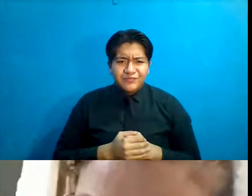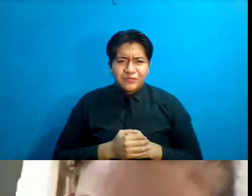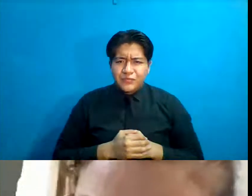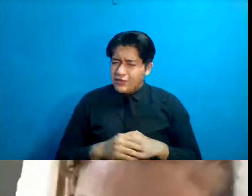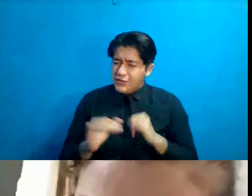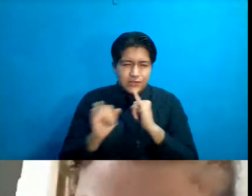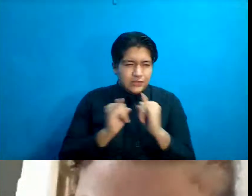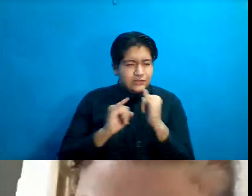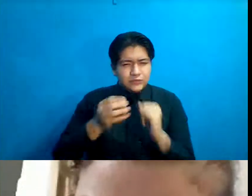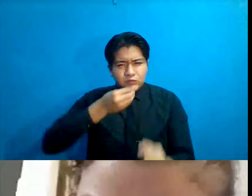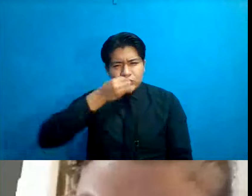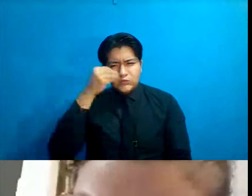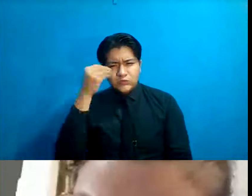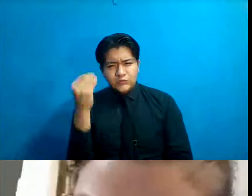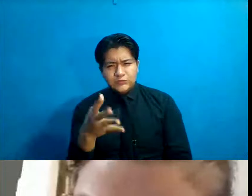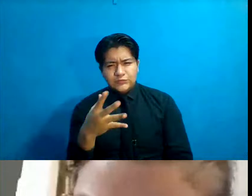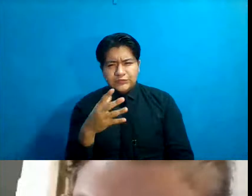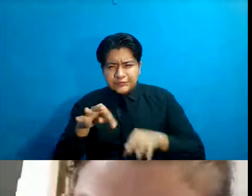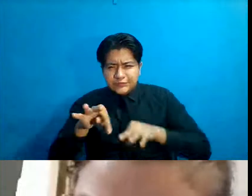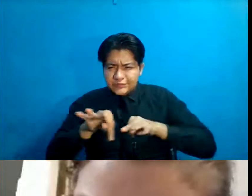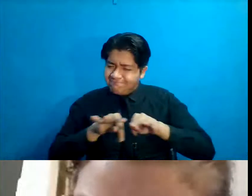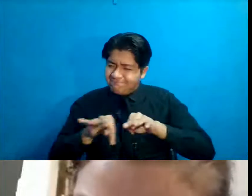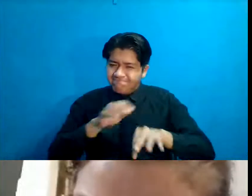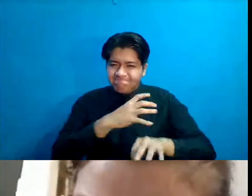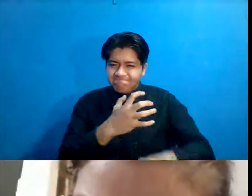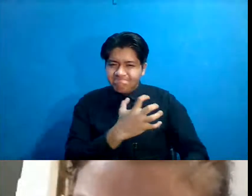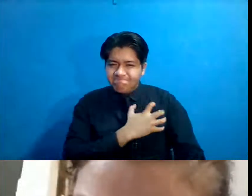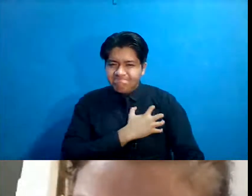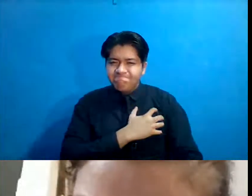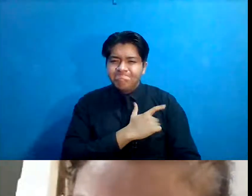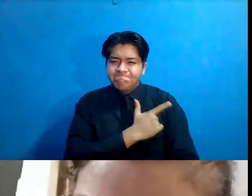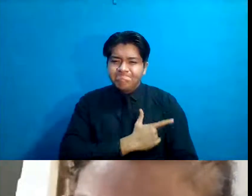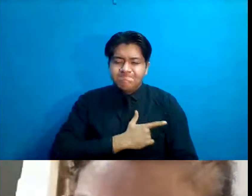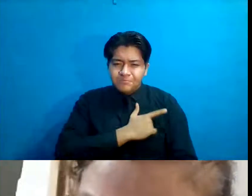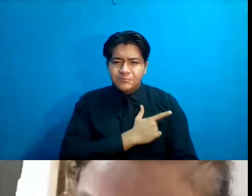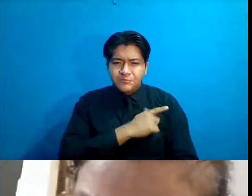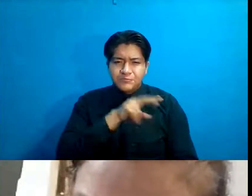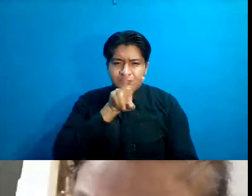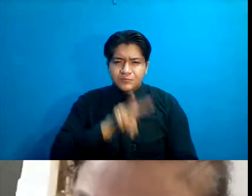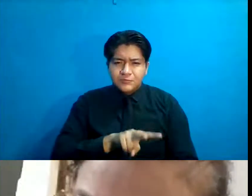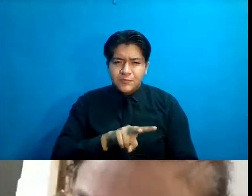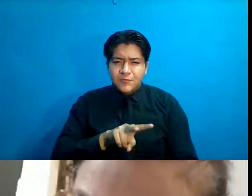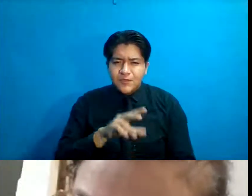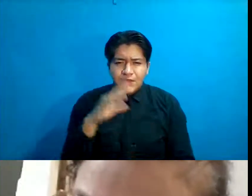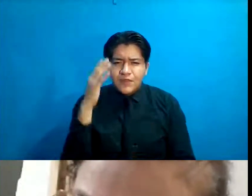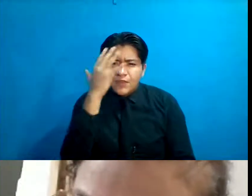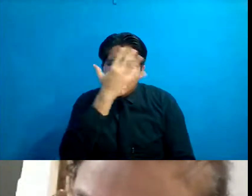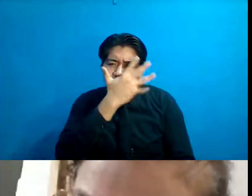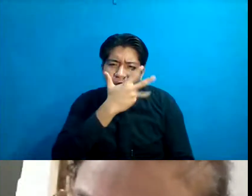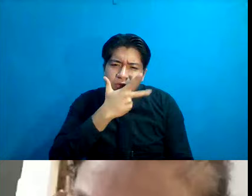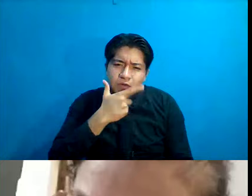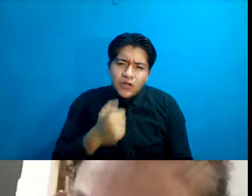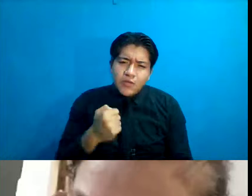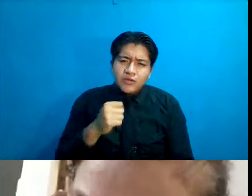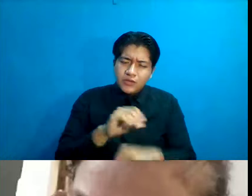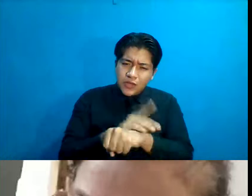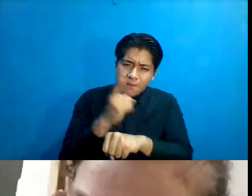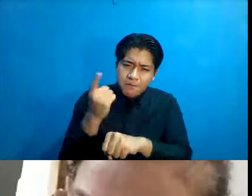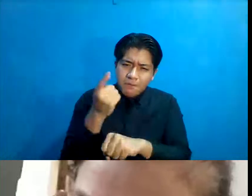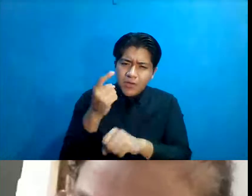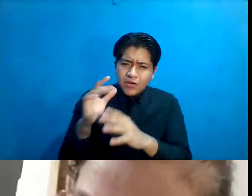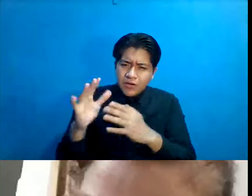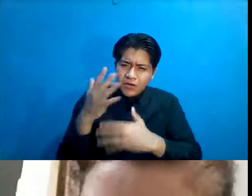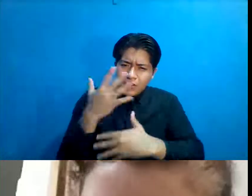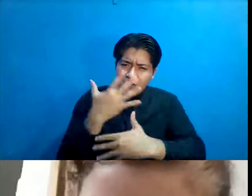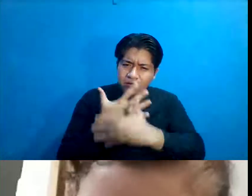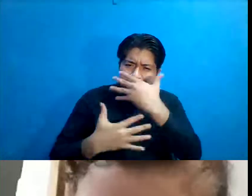apasionante también, muy apasionante, y es bello porque representa tener un aspecto natural de algo que